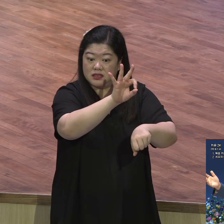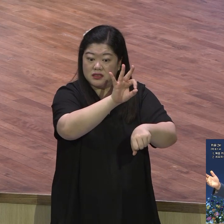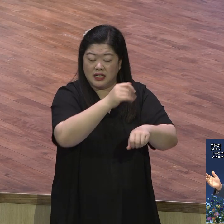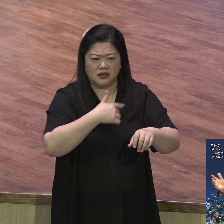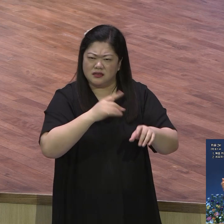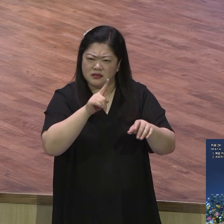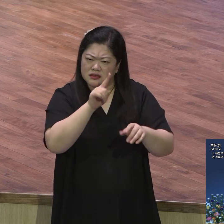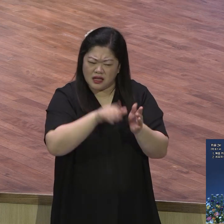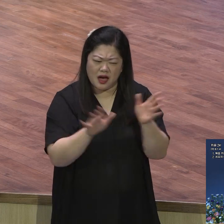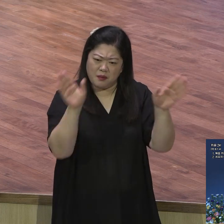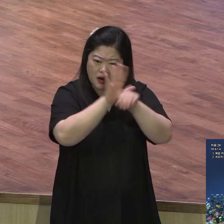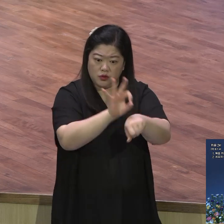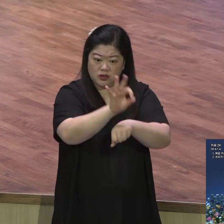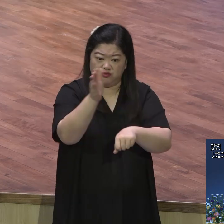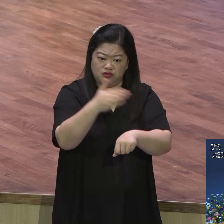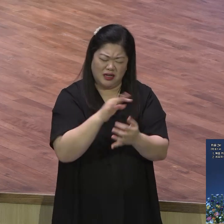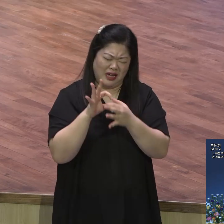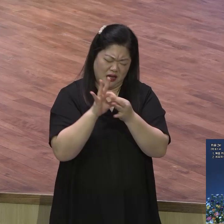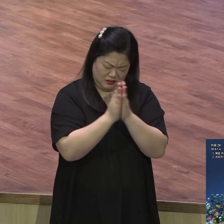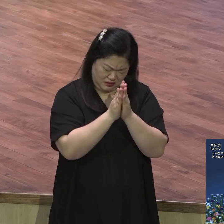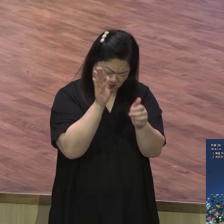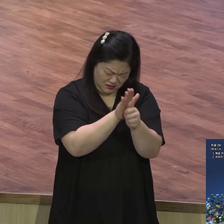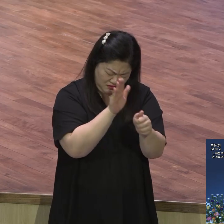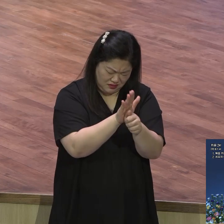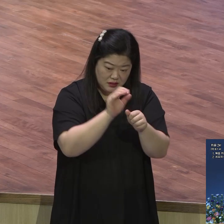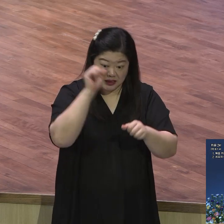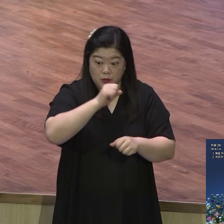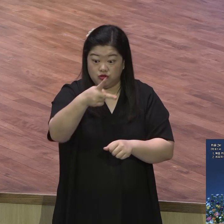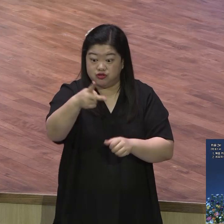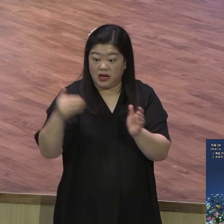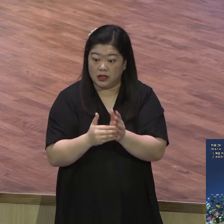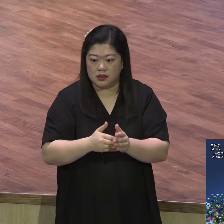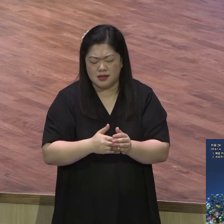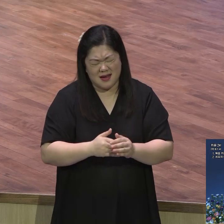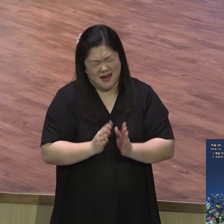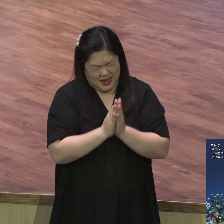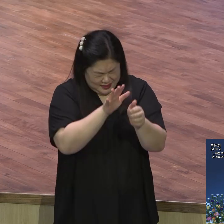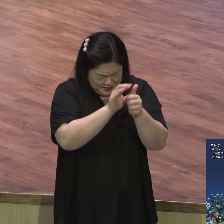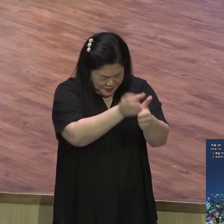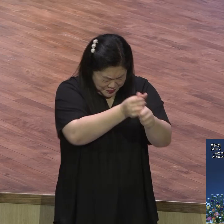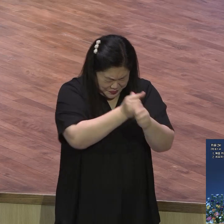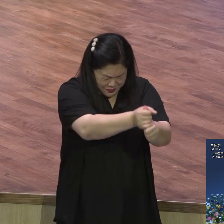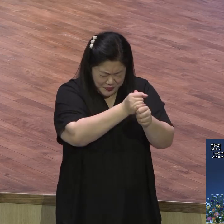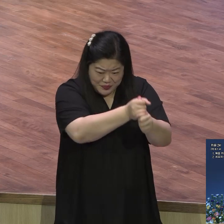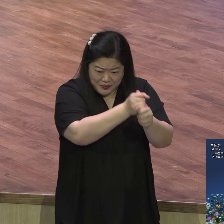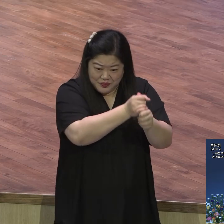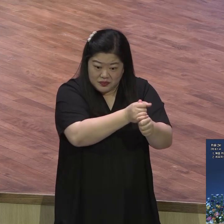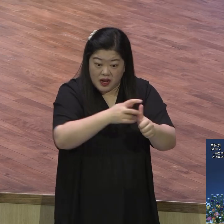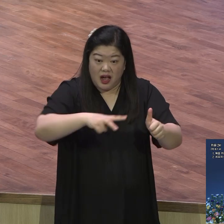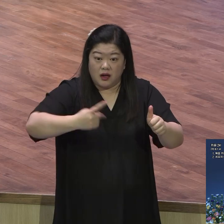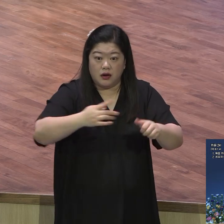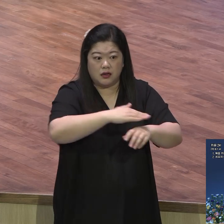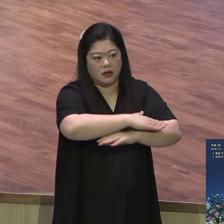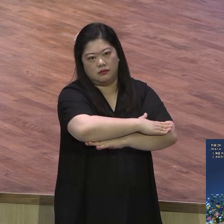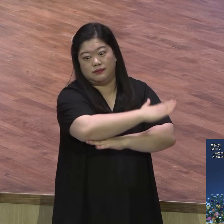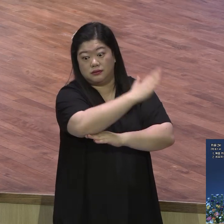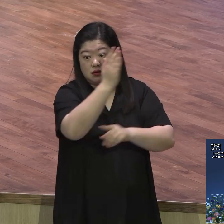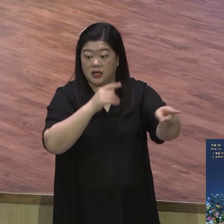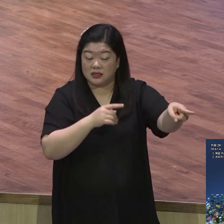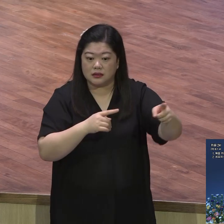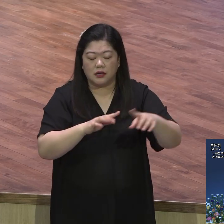기도하는데 아 이게 뭐 귀신이 안 나가 한 번을 막 서가지고 막 잡고 막 수근을 가지고 하도